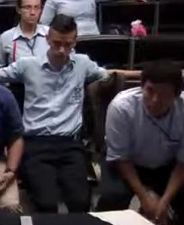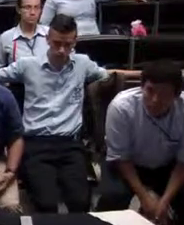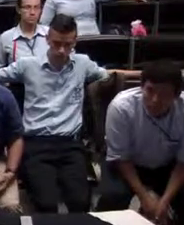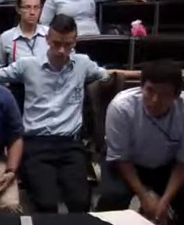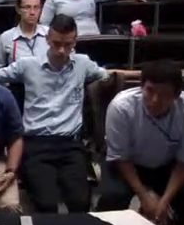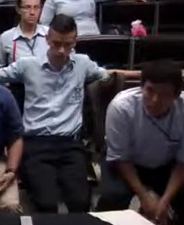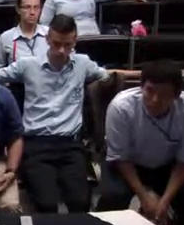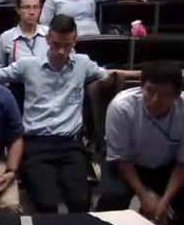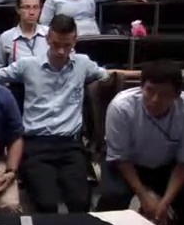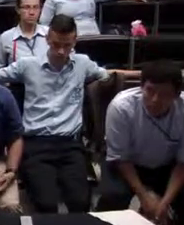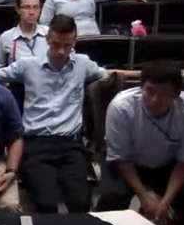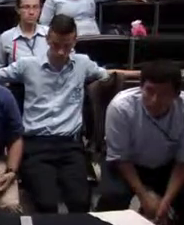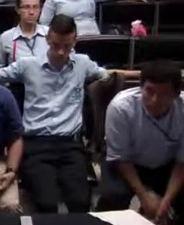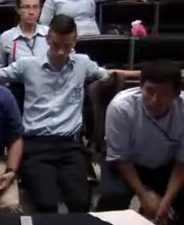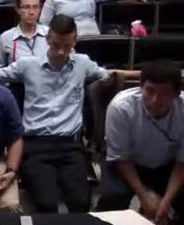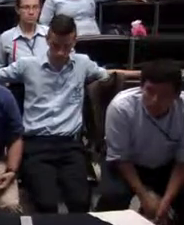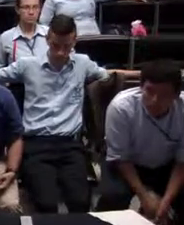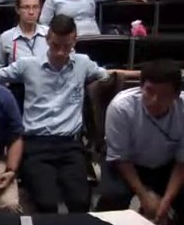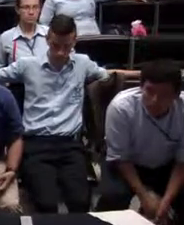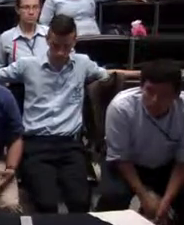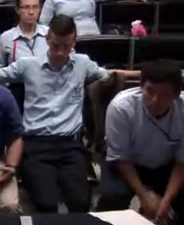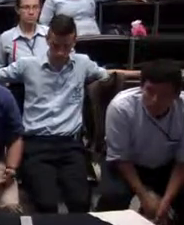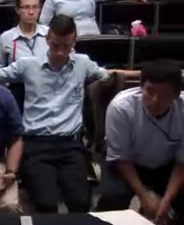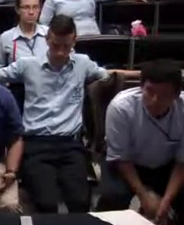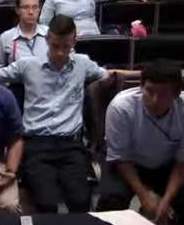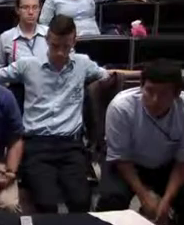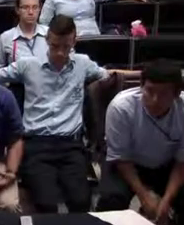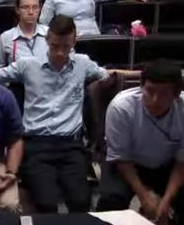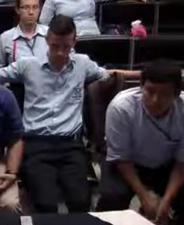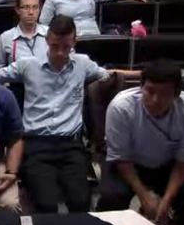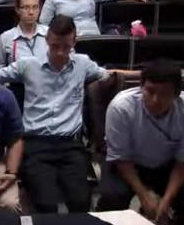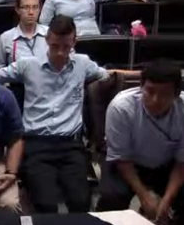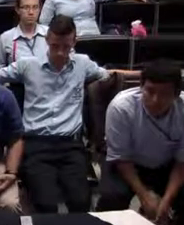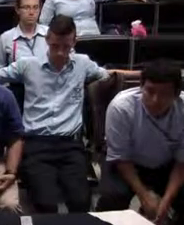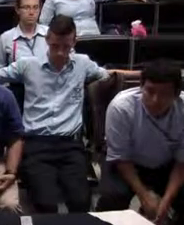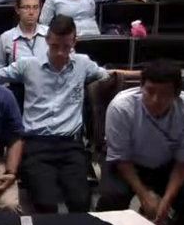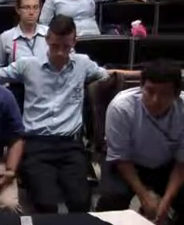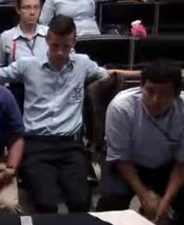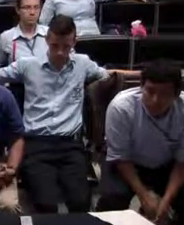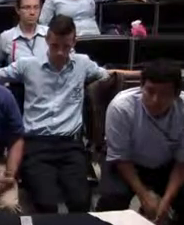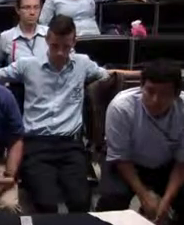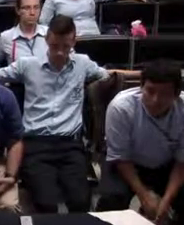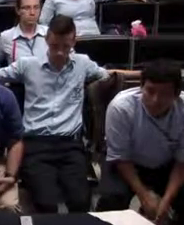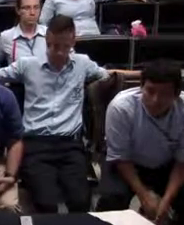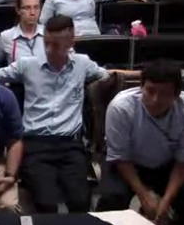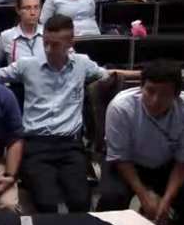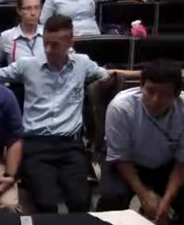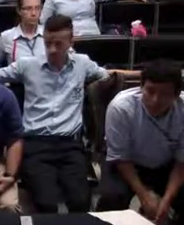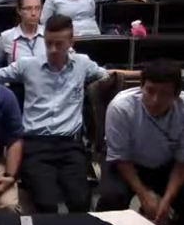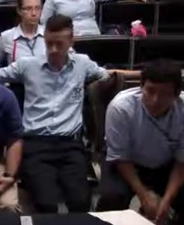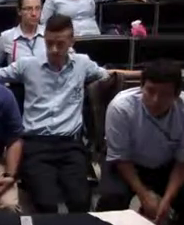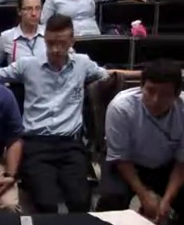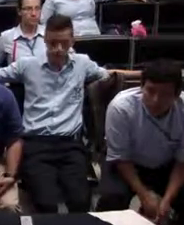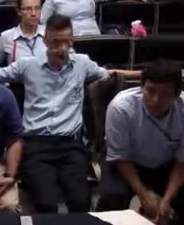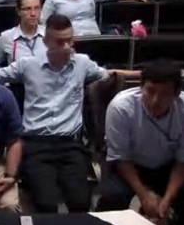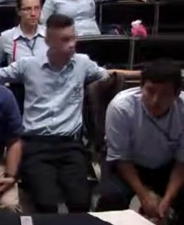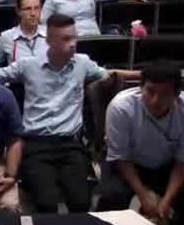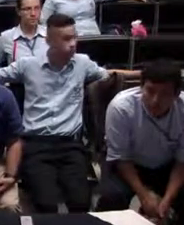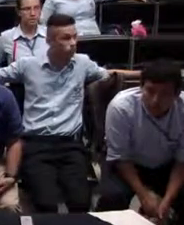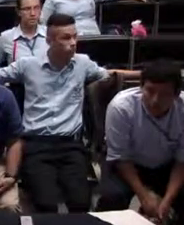una exclusión para la persona sorda, pero no hay un apersonamiento. Entonces, de muy buena manera, con